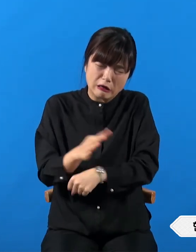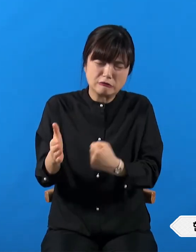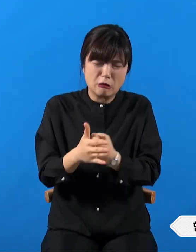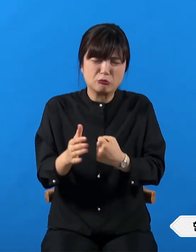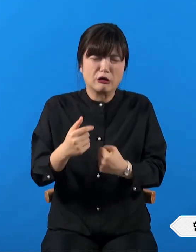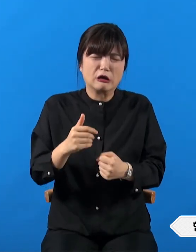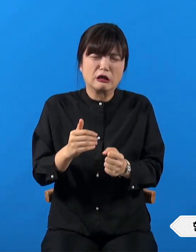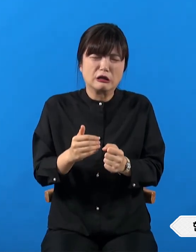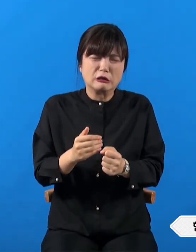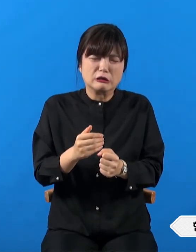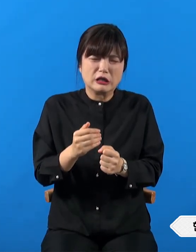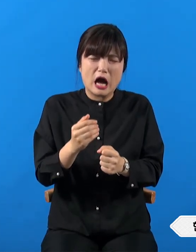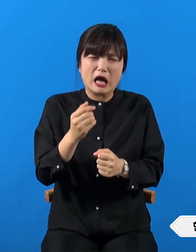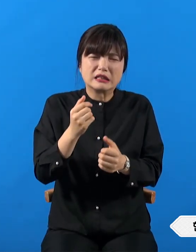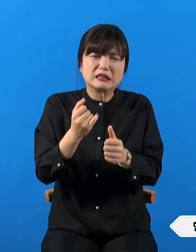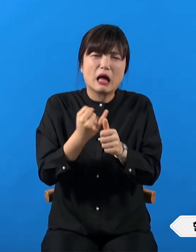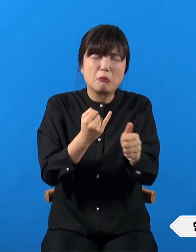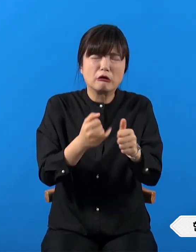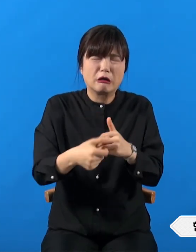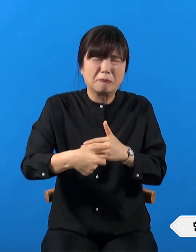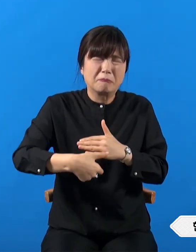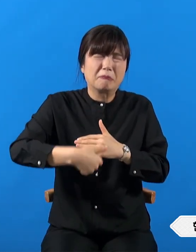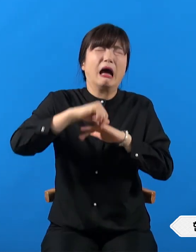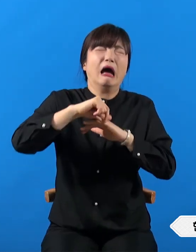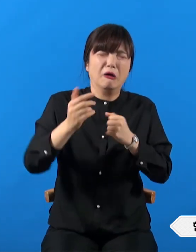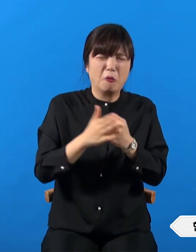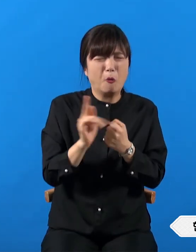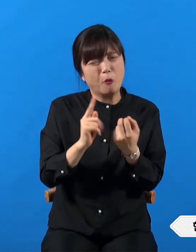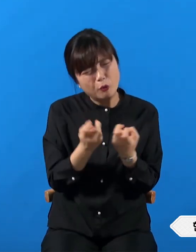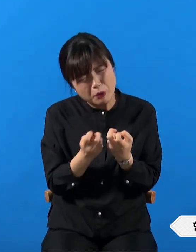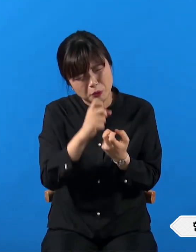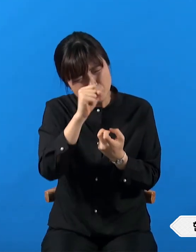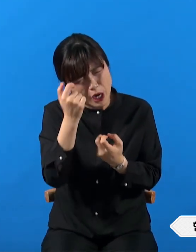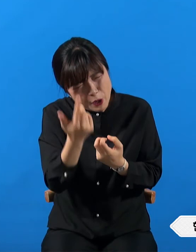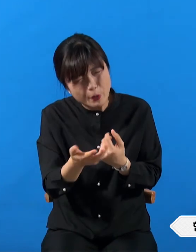남편이 화가 나서 말도 안 해요. 아버지 어떻게 하면 좋아요?